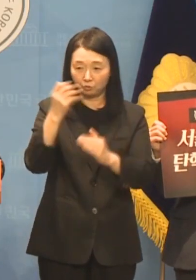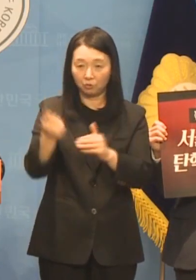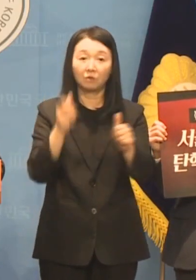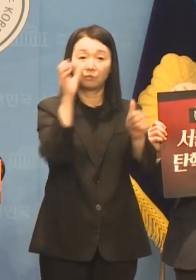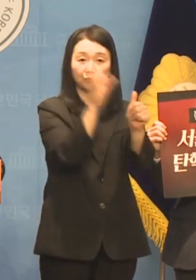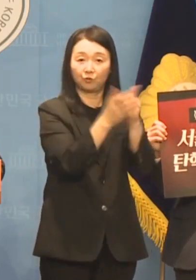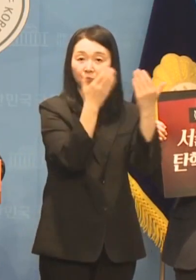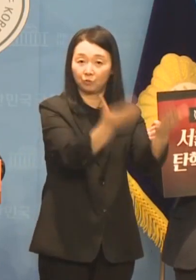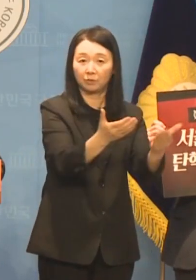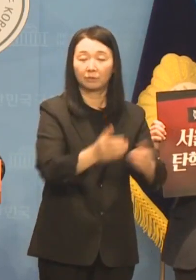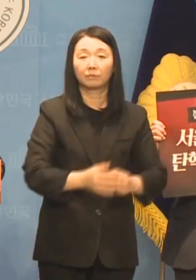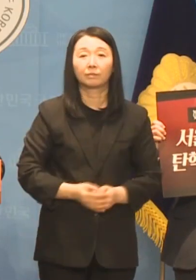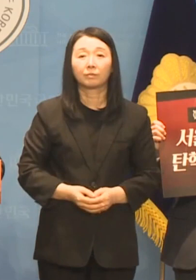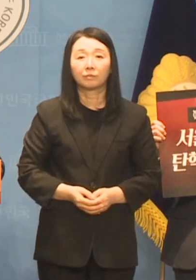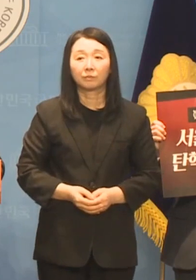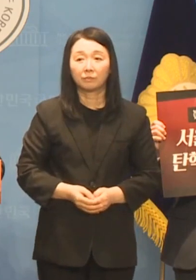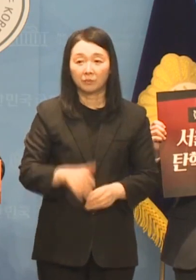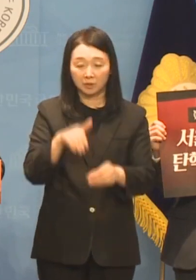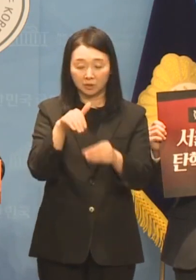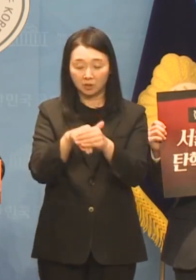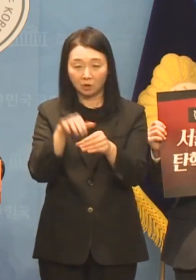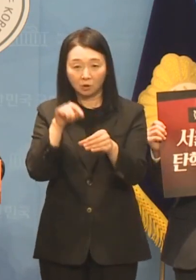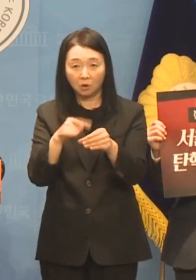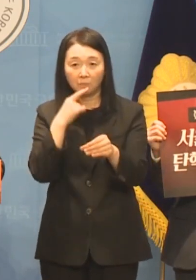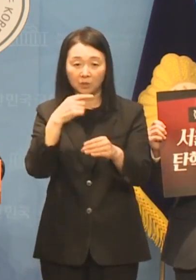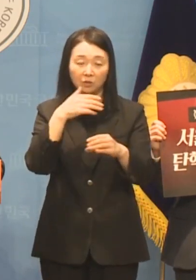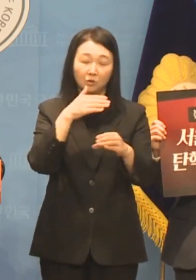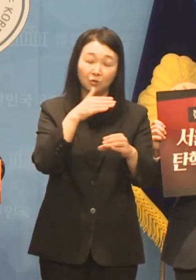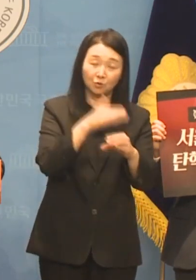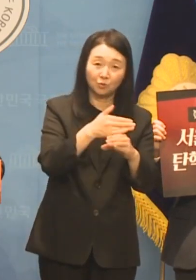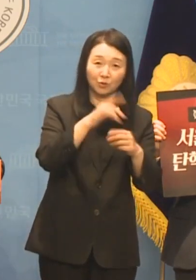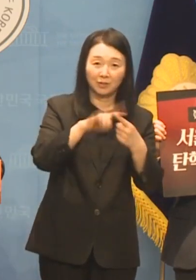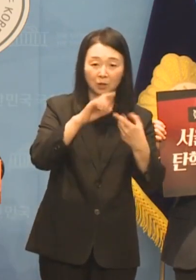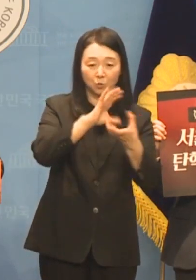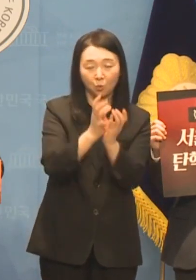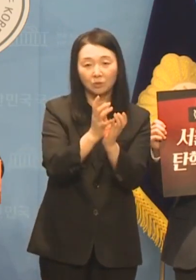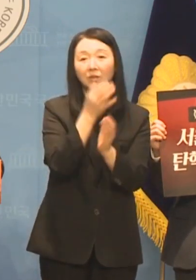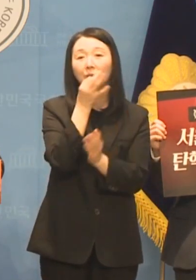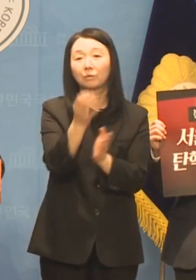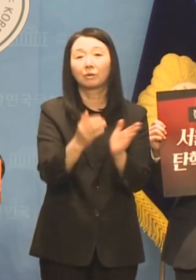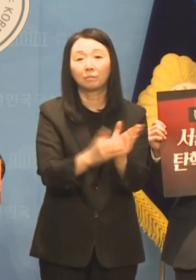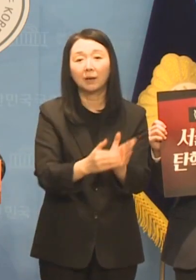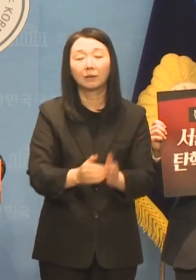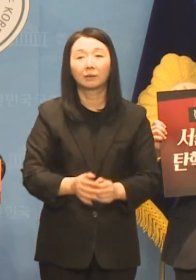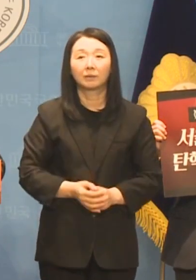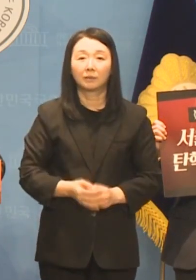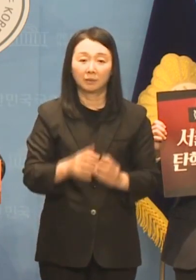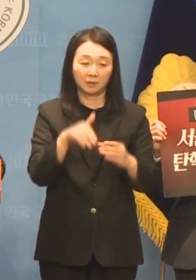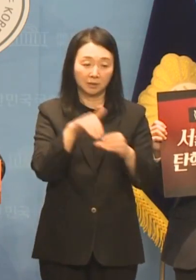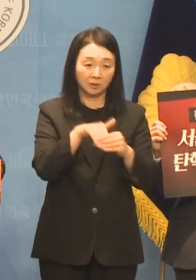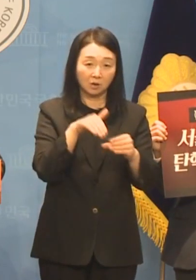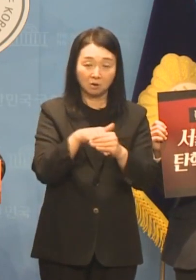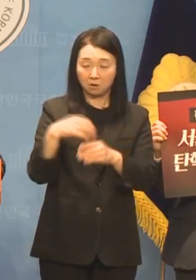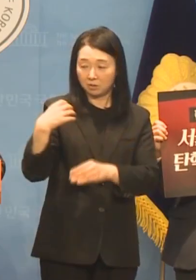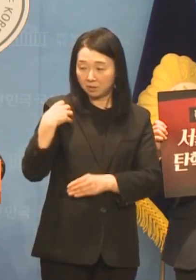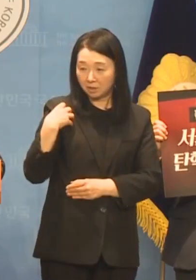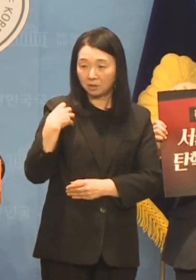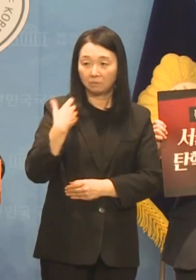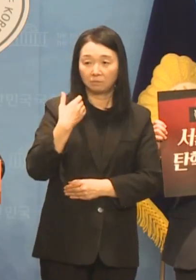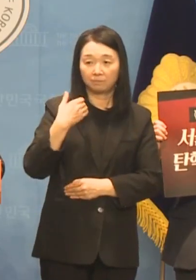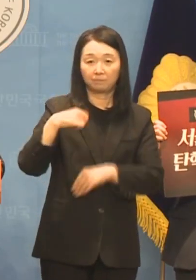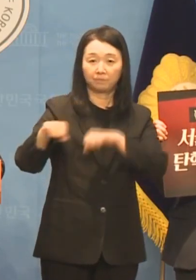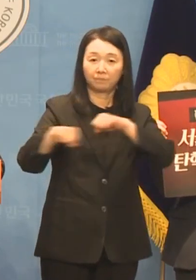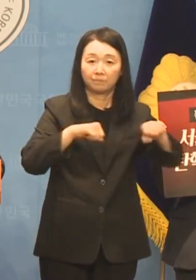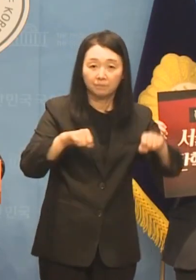위임합니다. 그래서 선거는 민주주의의 꽃이라고 불립니다. 선거를 주관하고